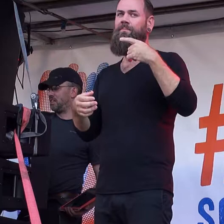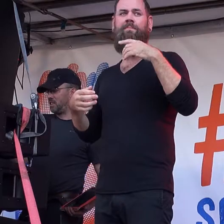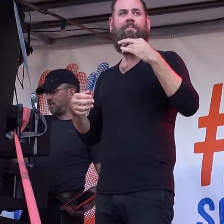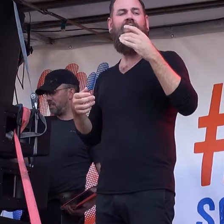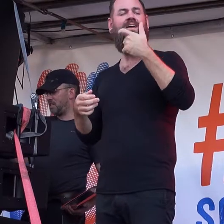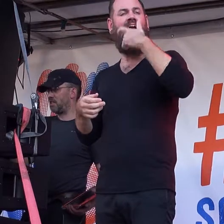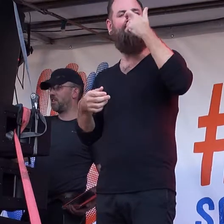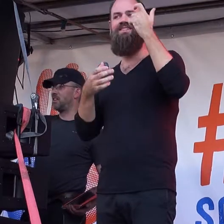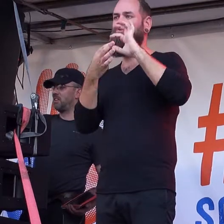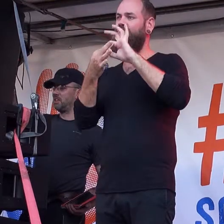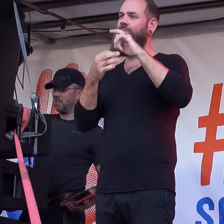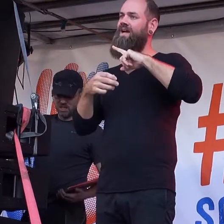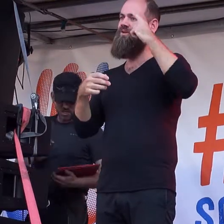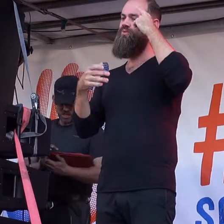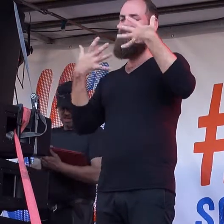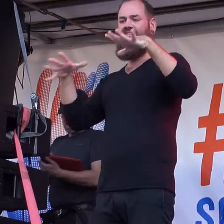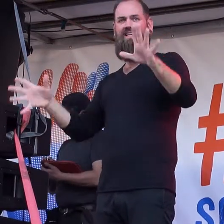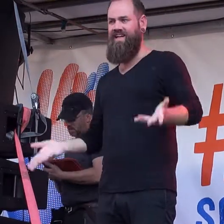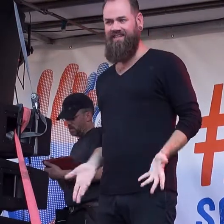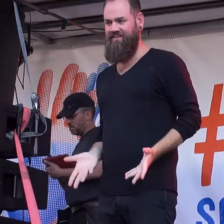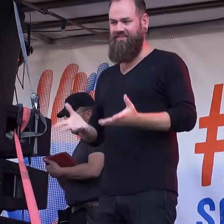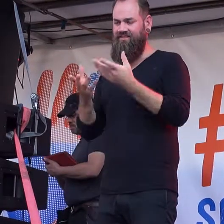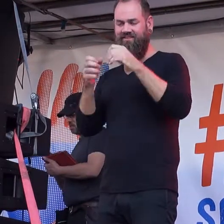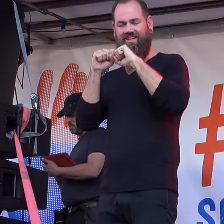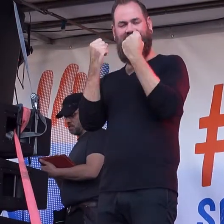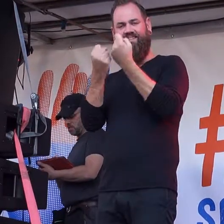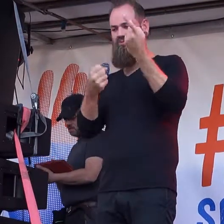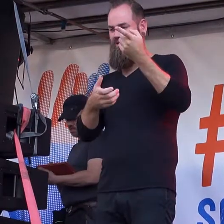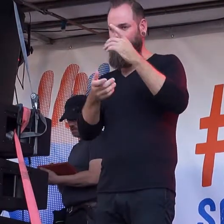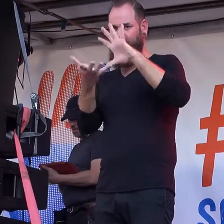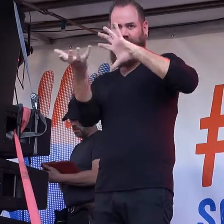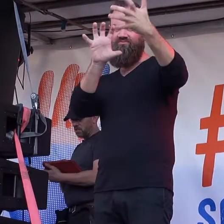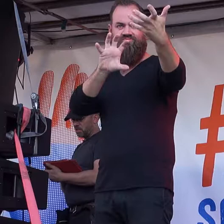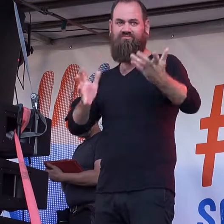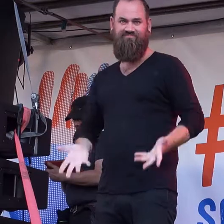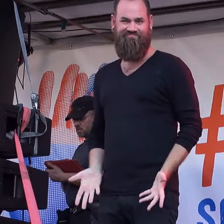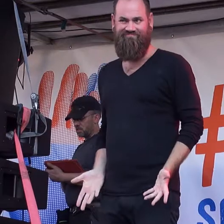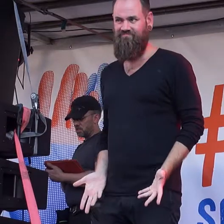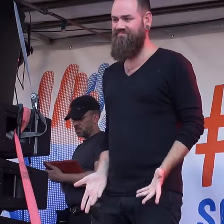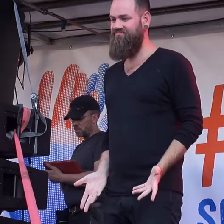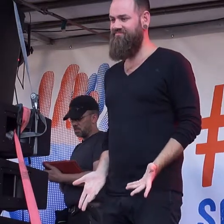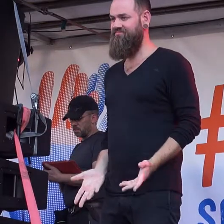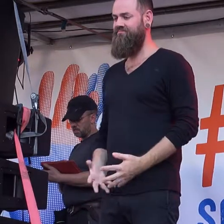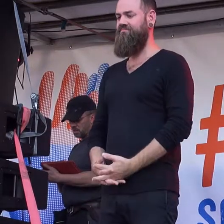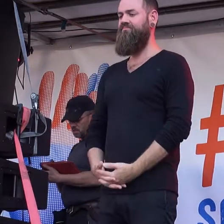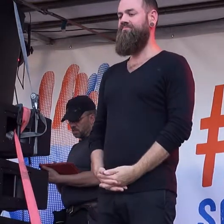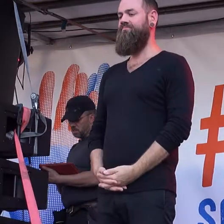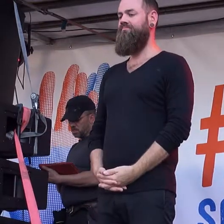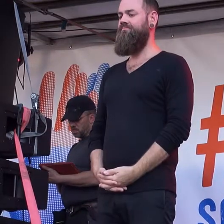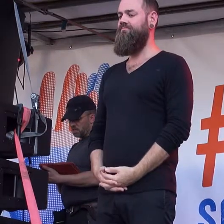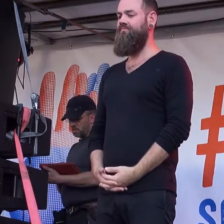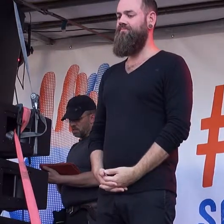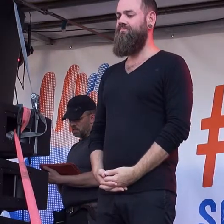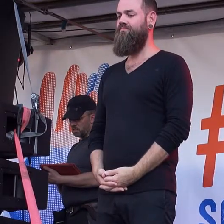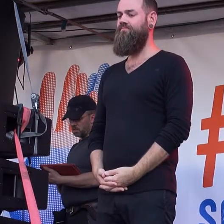straßen katrin traut mal gesagt hat und nun haben wir die mehrere solche situation